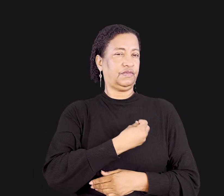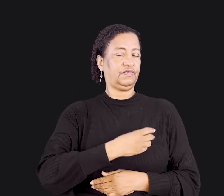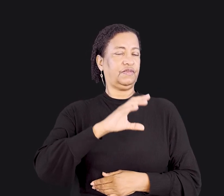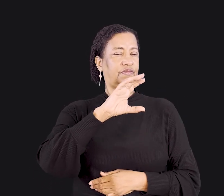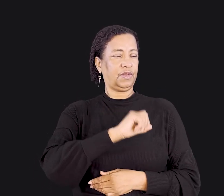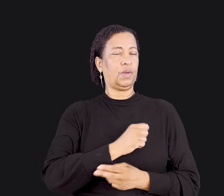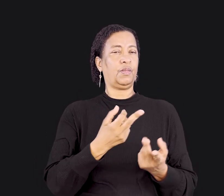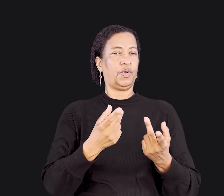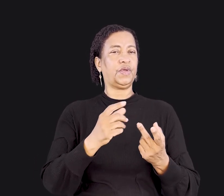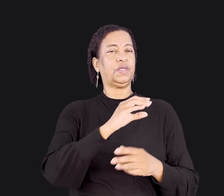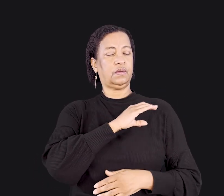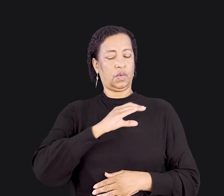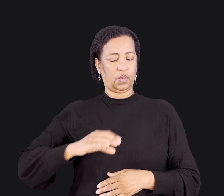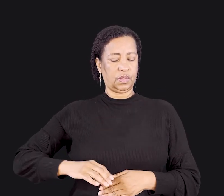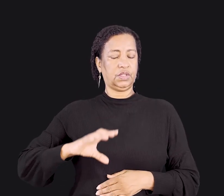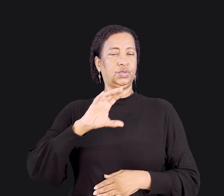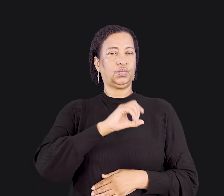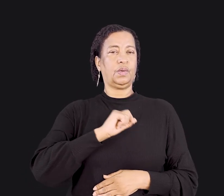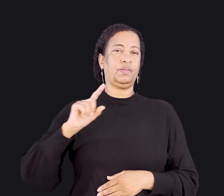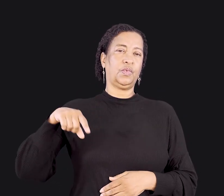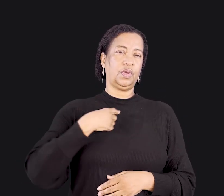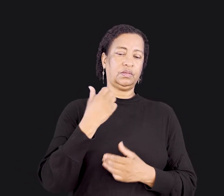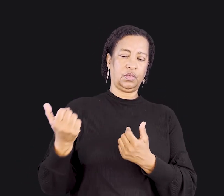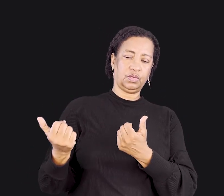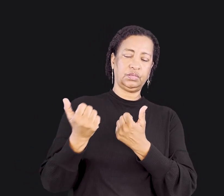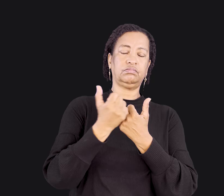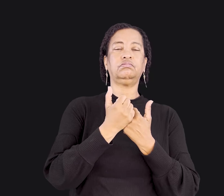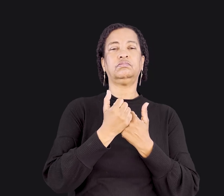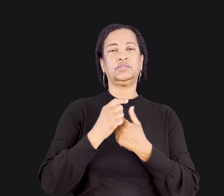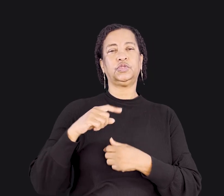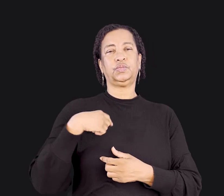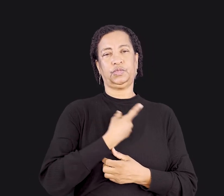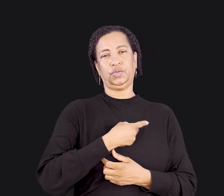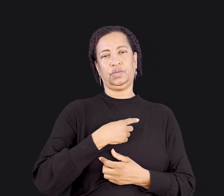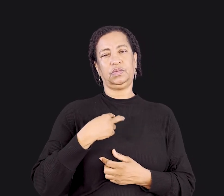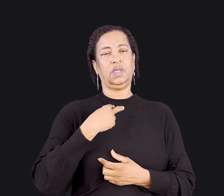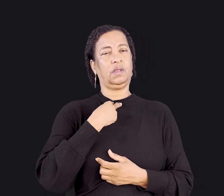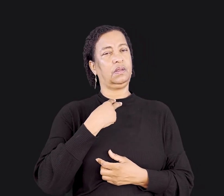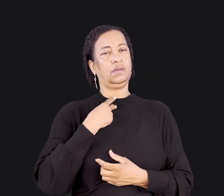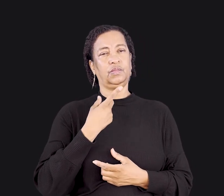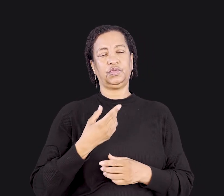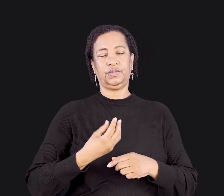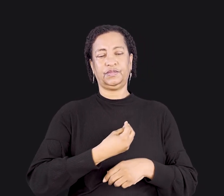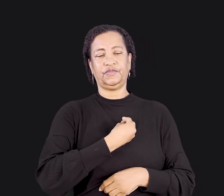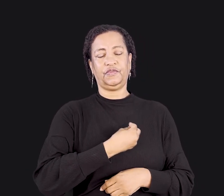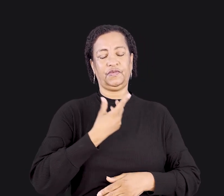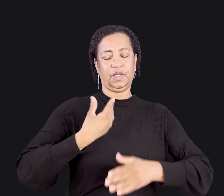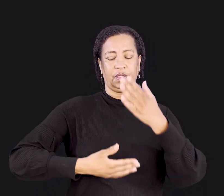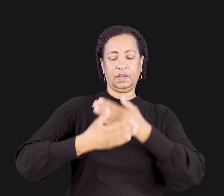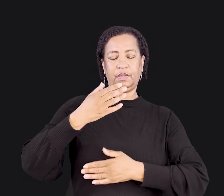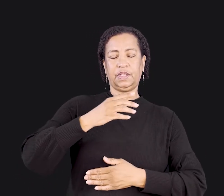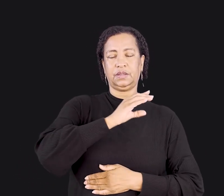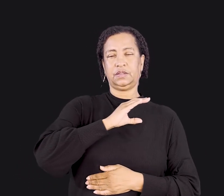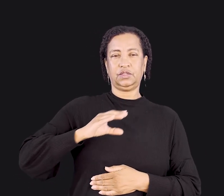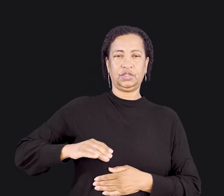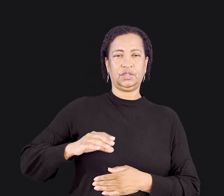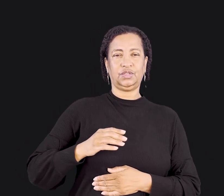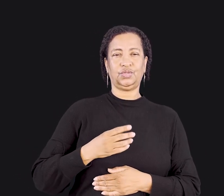amou e se entregou por nós. Não podemos ser partes do corpo de Cristo sem amor. Depois Paulo